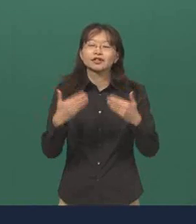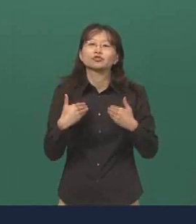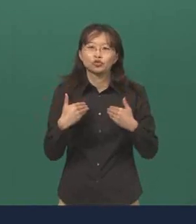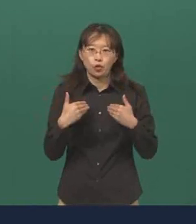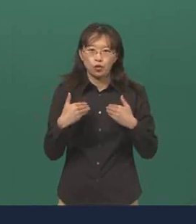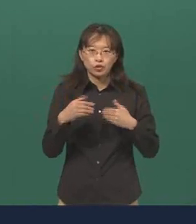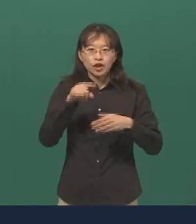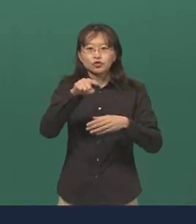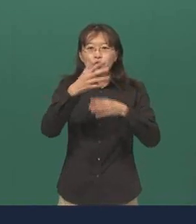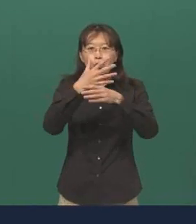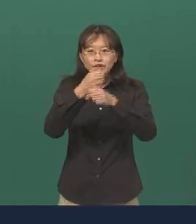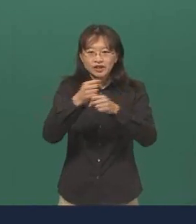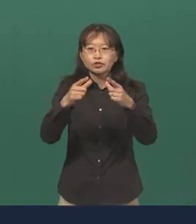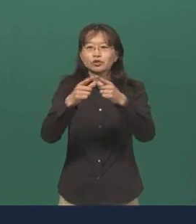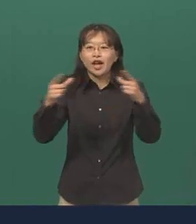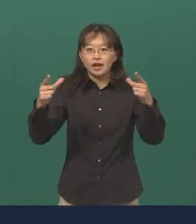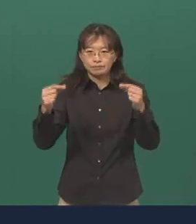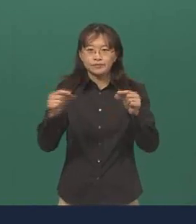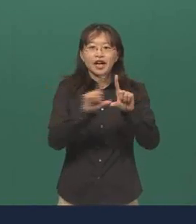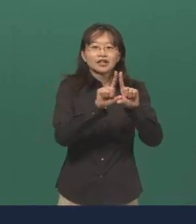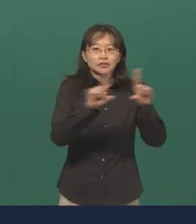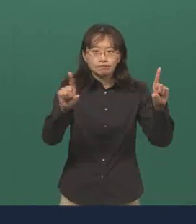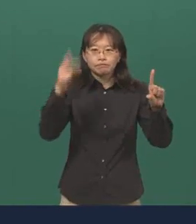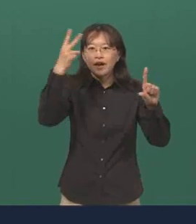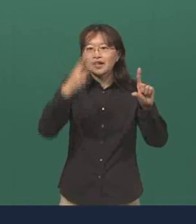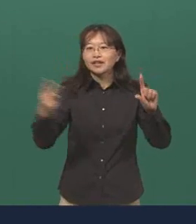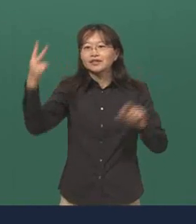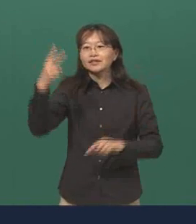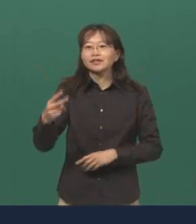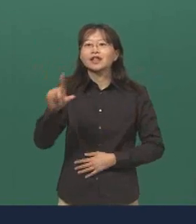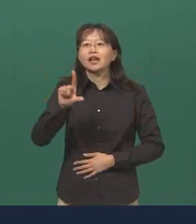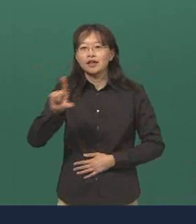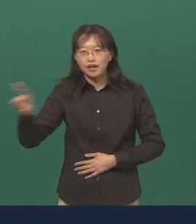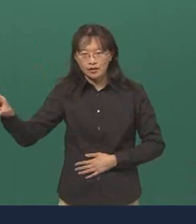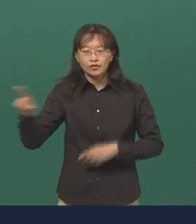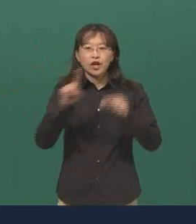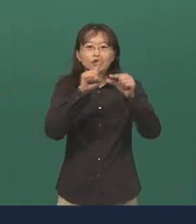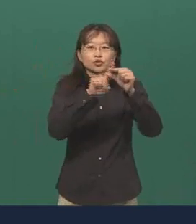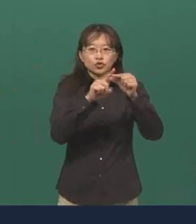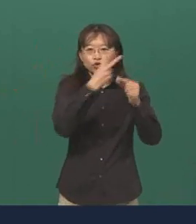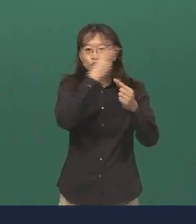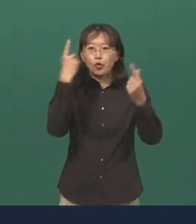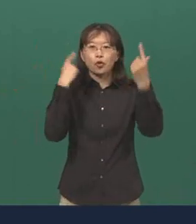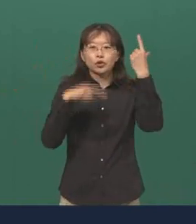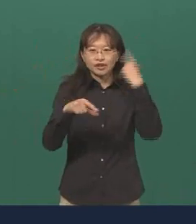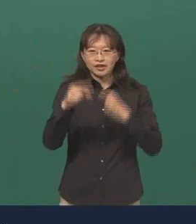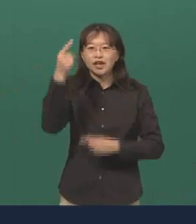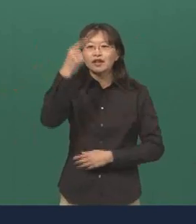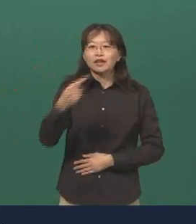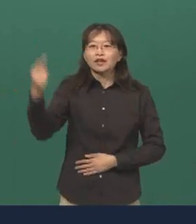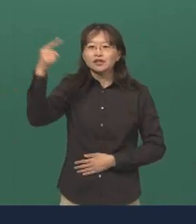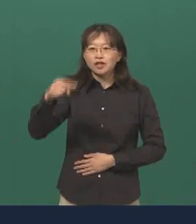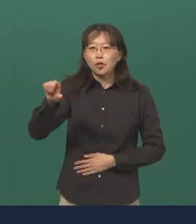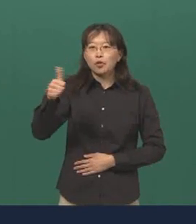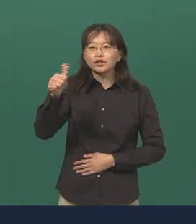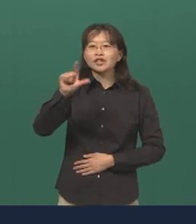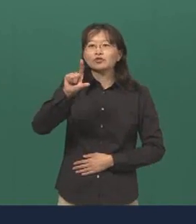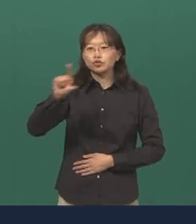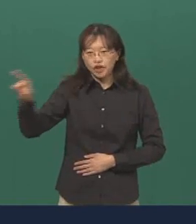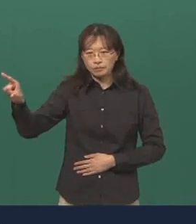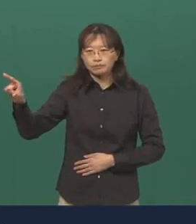協力券が必要になります。当日券は一般2,000円、中高生